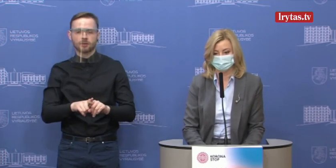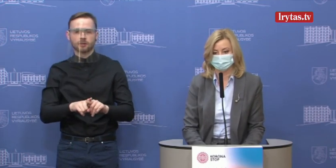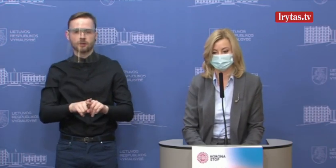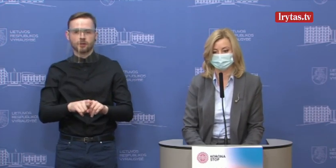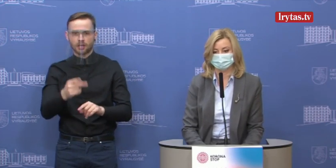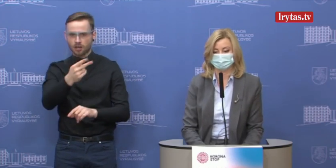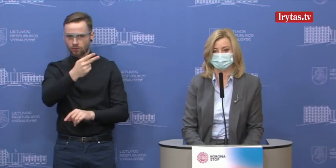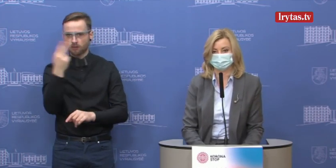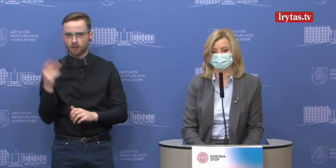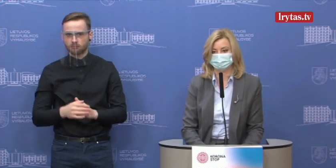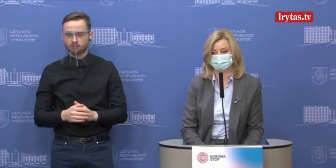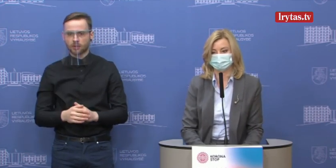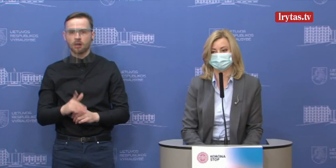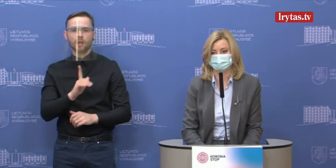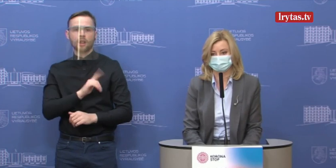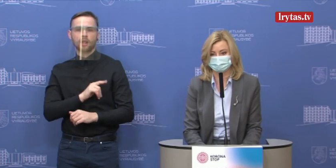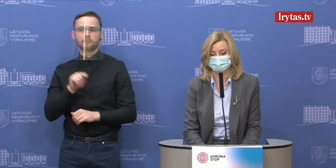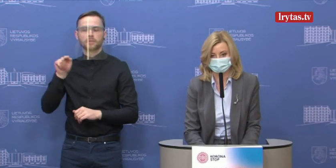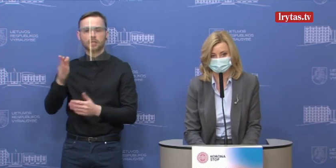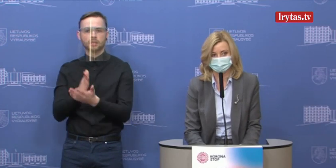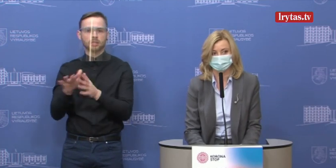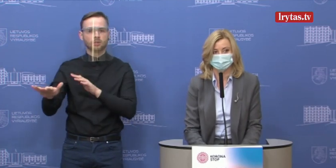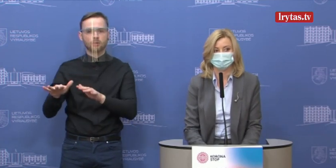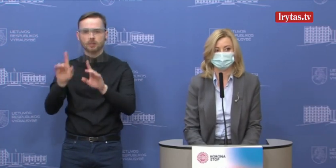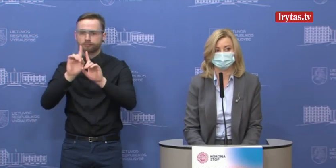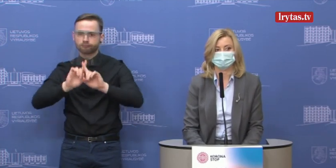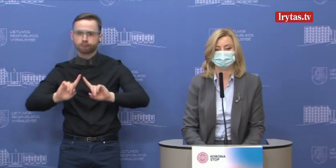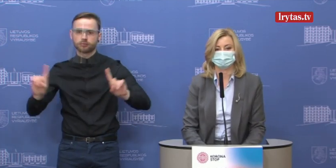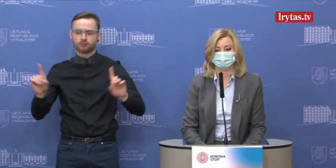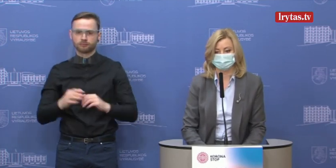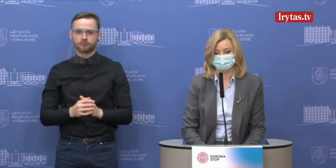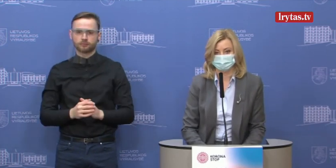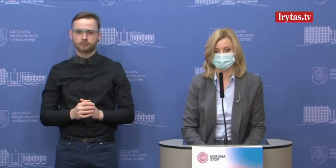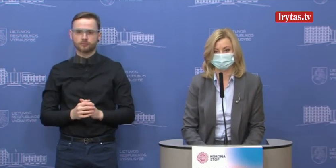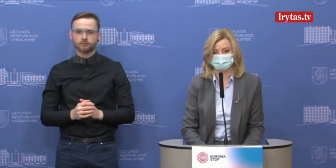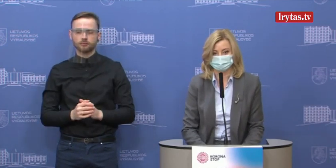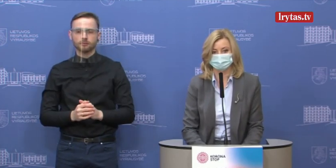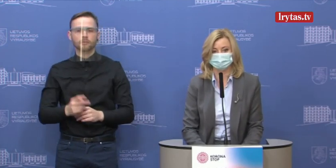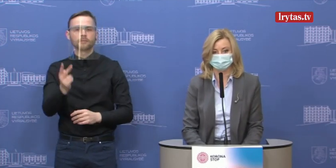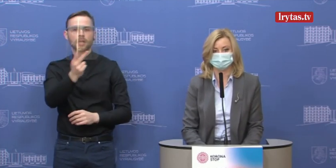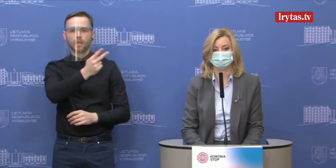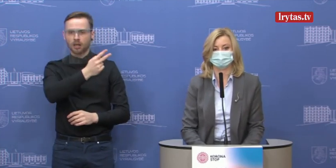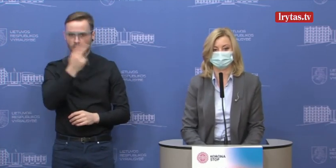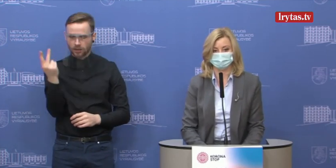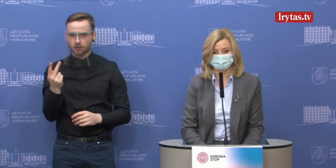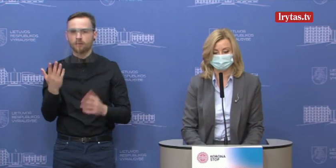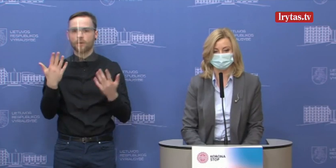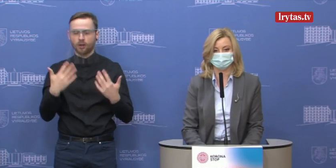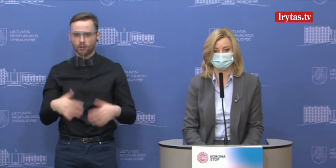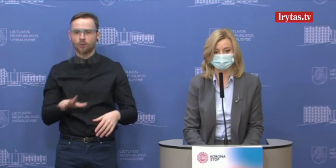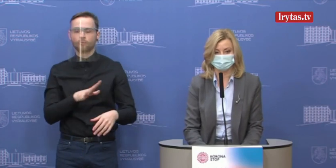nematė. Tai Latvijoje kitokia visiškai situacija, tuo tarpu Lietuva, kaip žinia, vyriausybės